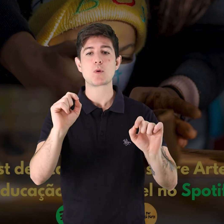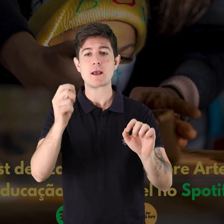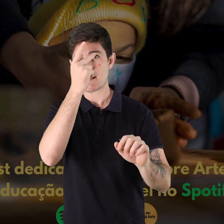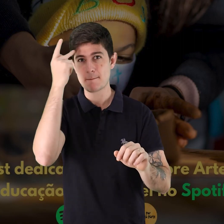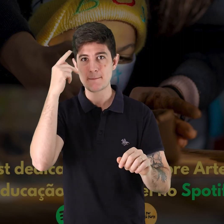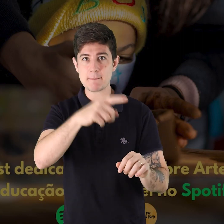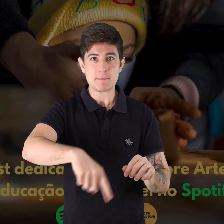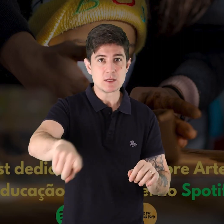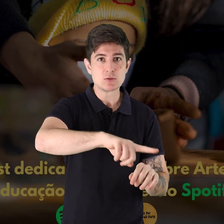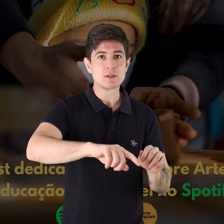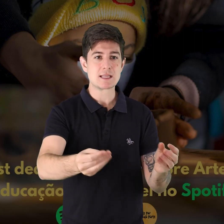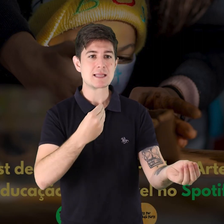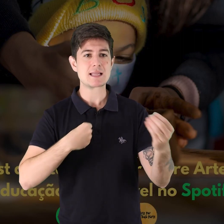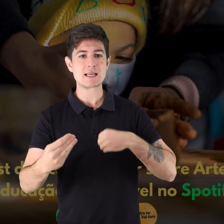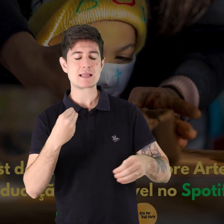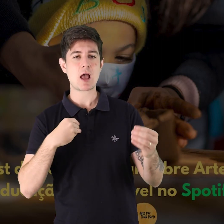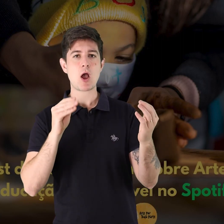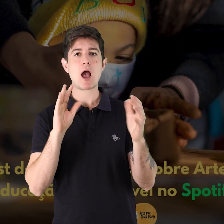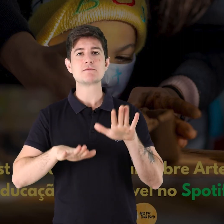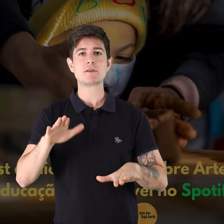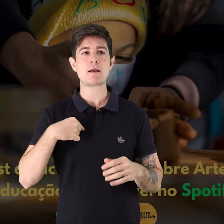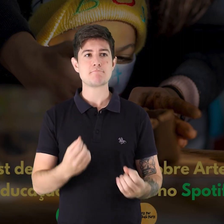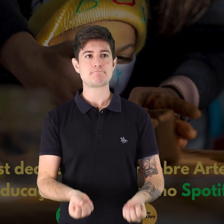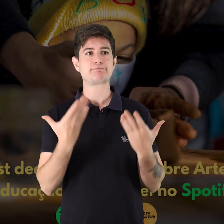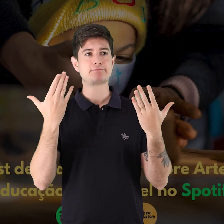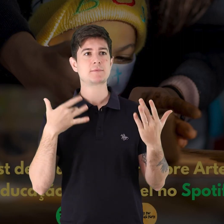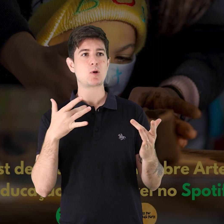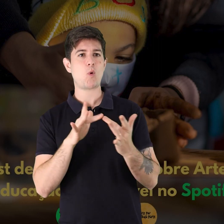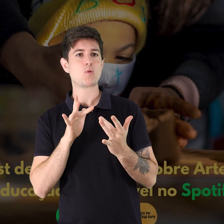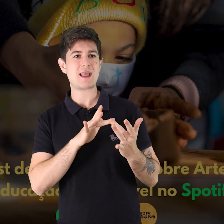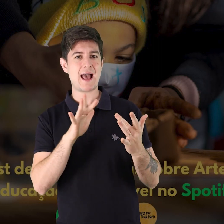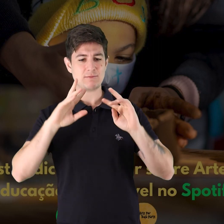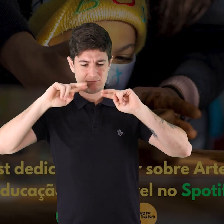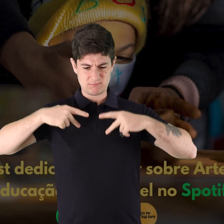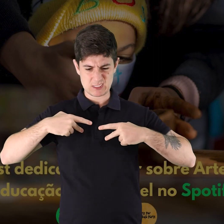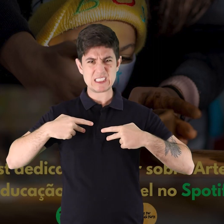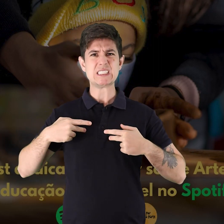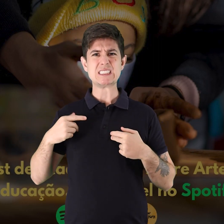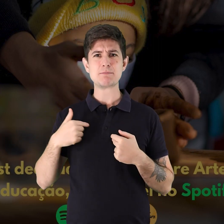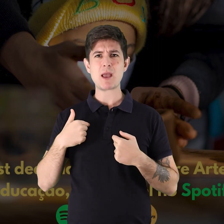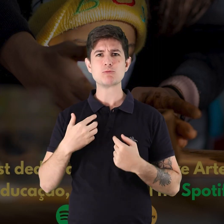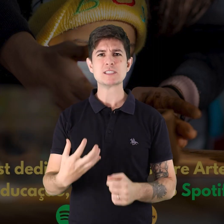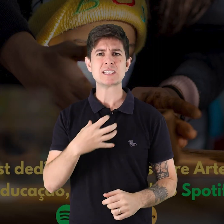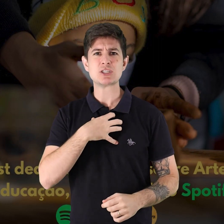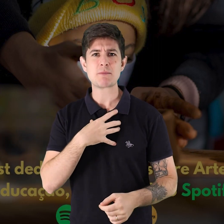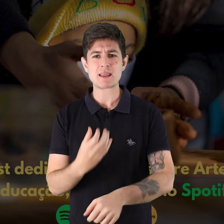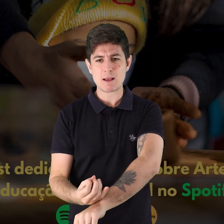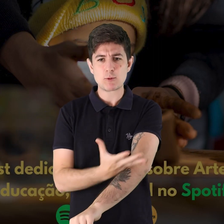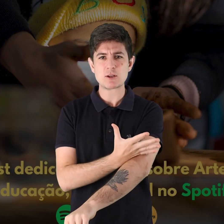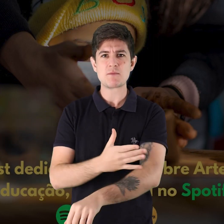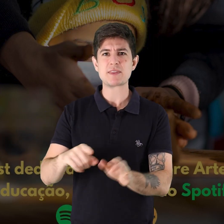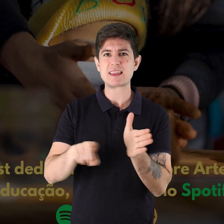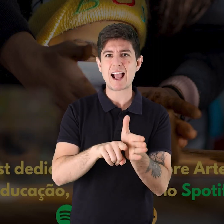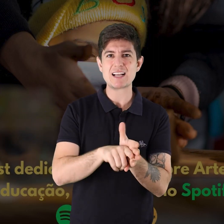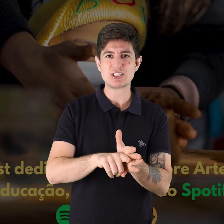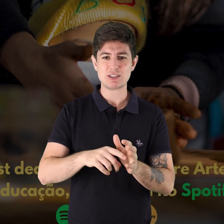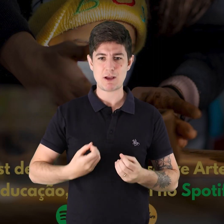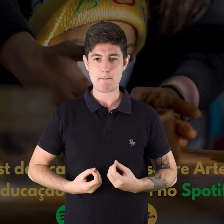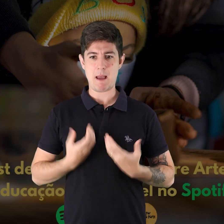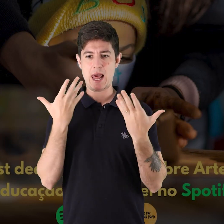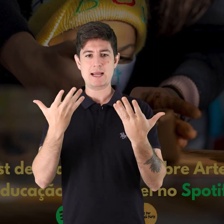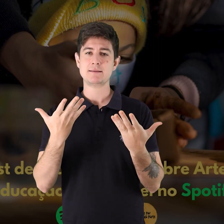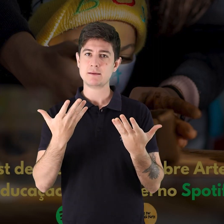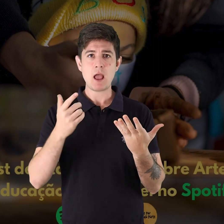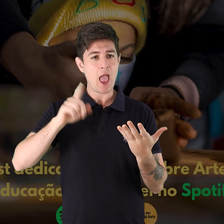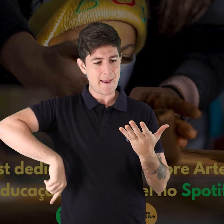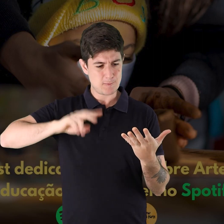esse é o mais importante, as pessoas fazem a gente entrar em contato com aquilo que talvez a gente tenha de pior. Então, se aquilo te confronta,